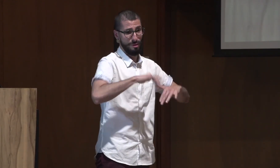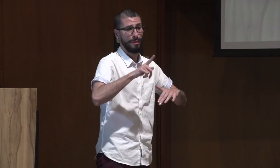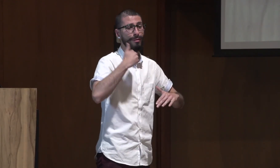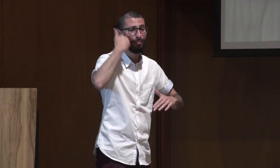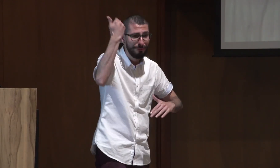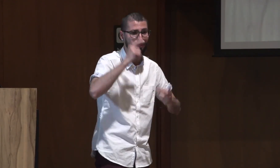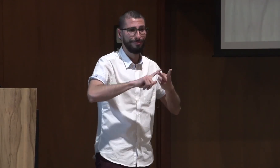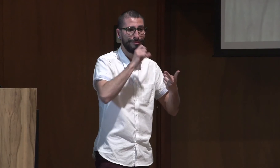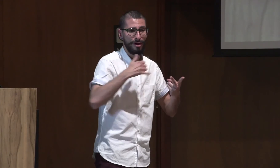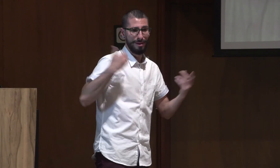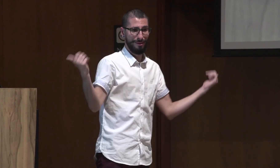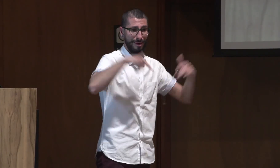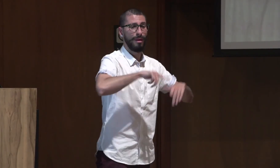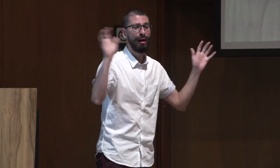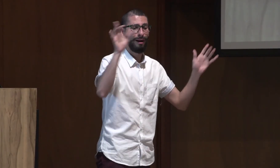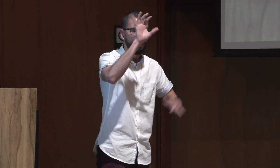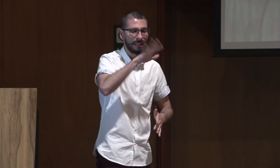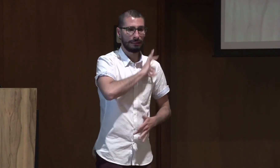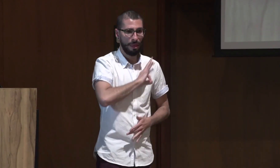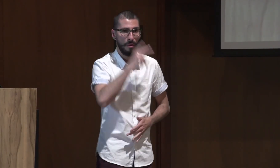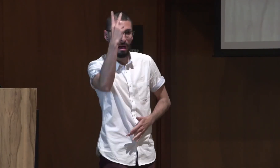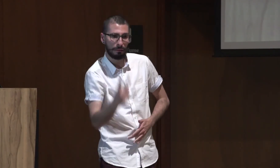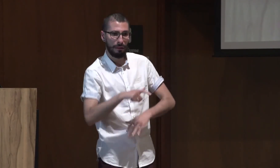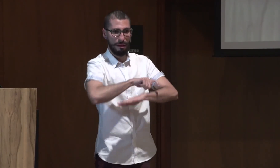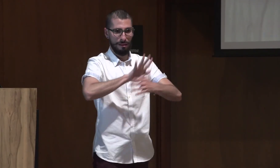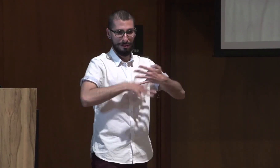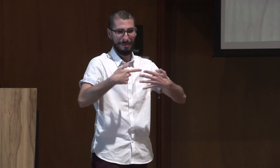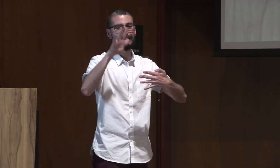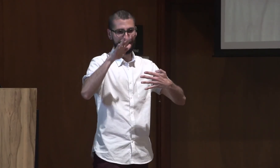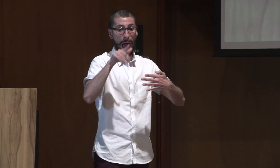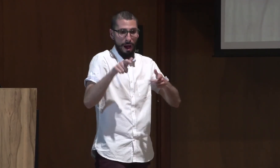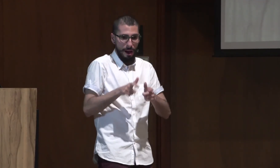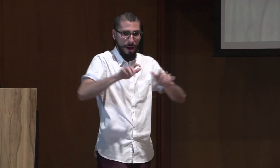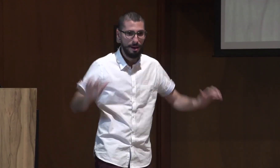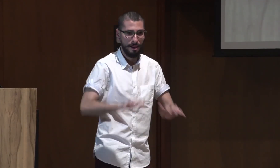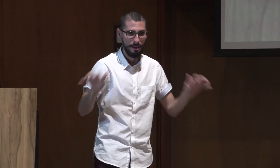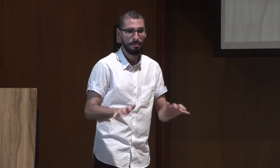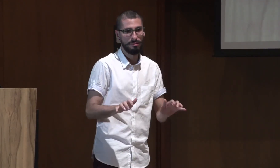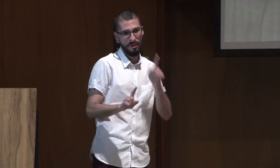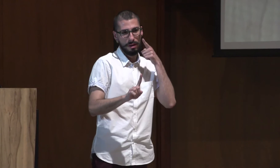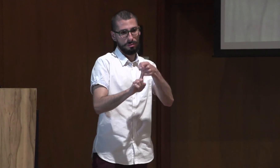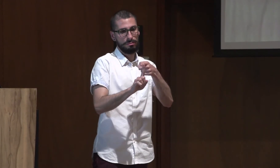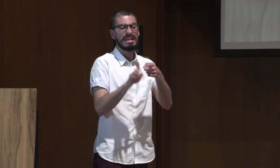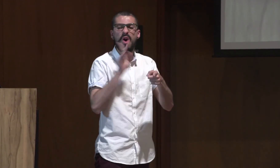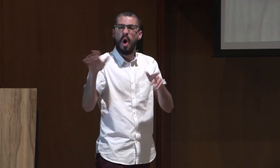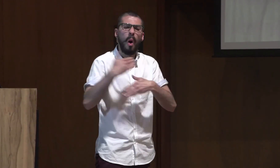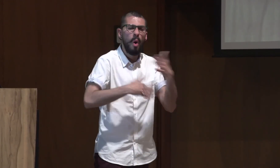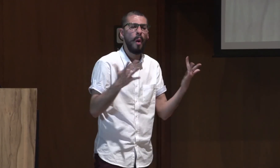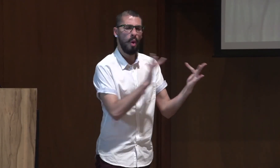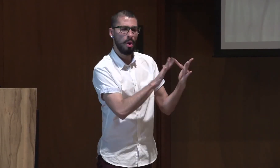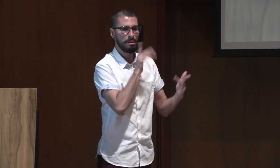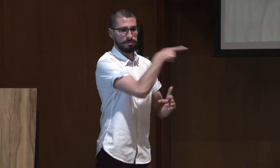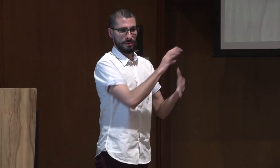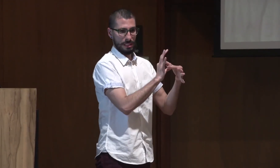llegar a las distintas asociaciones del país, donde hay un grupo poblacional muy diverso de sordos de la tercera edad, niños, jóvenes que participan en estos